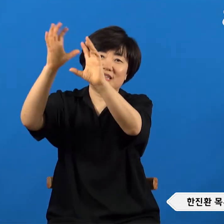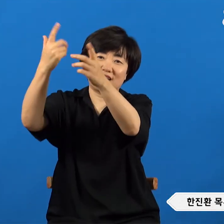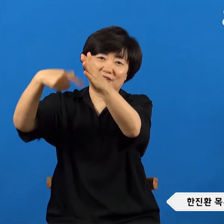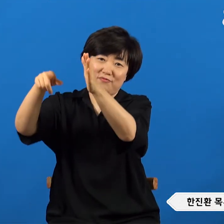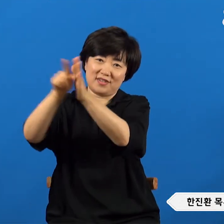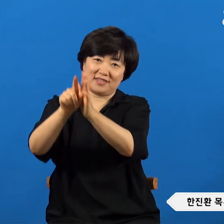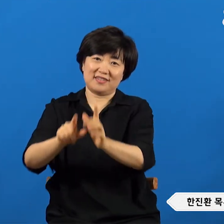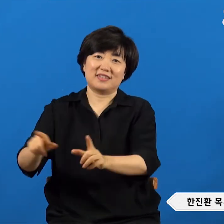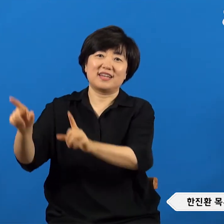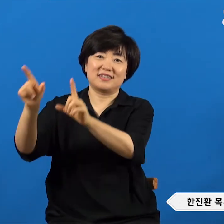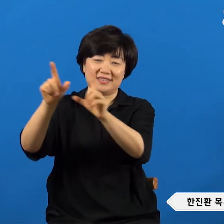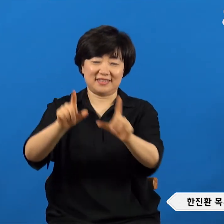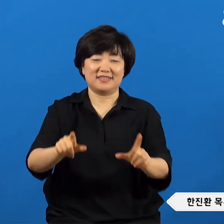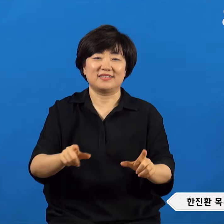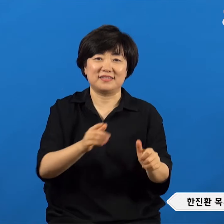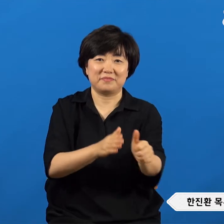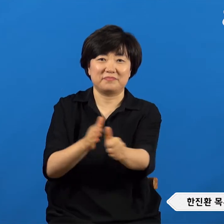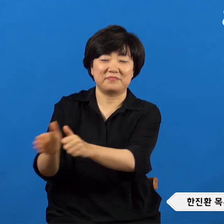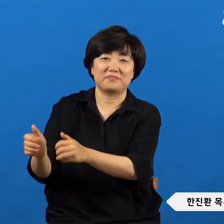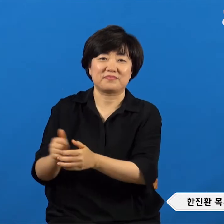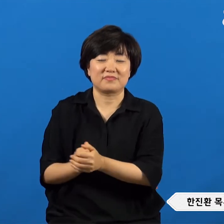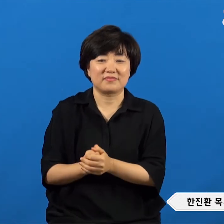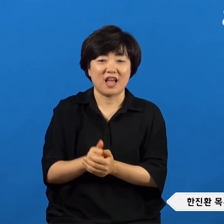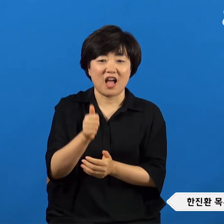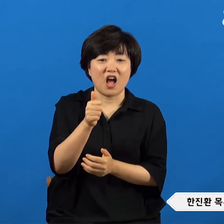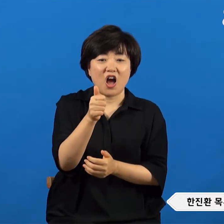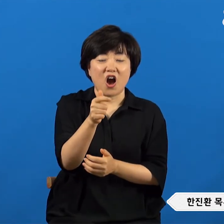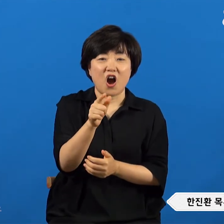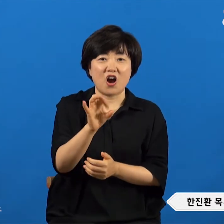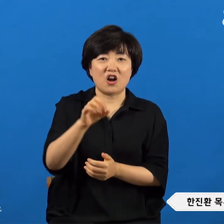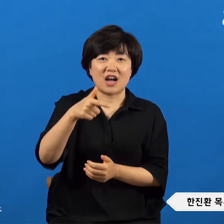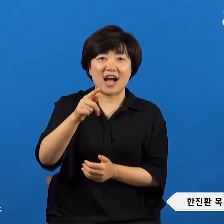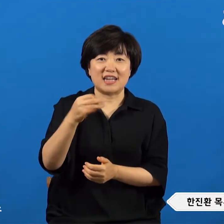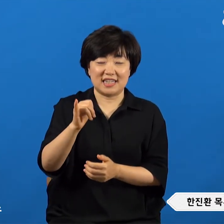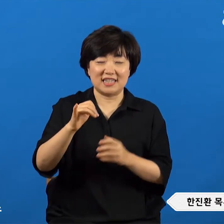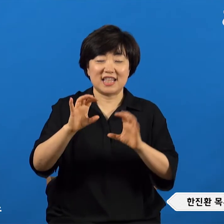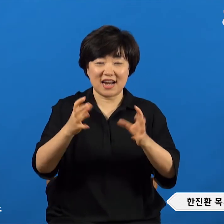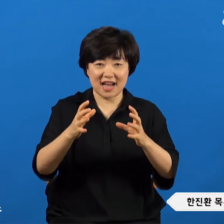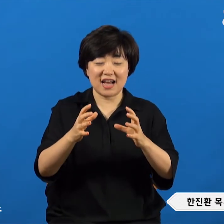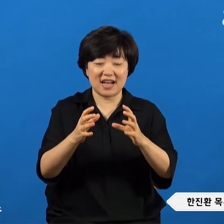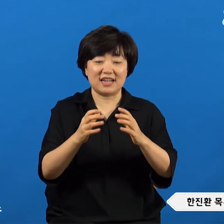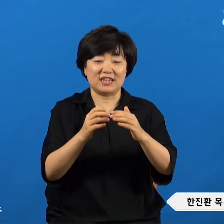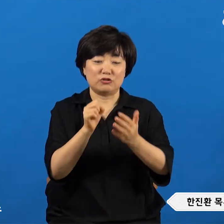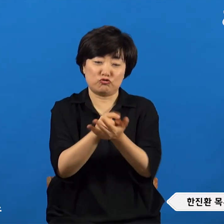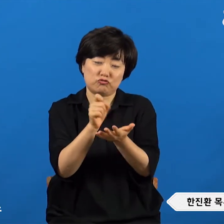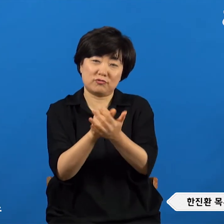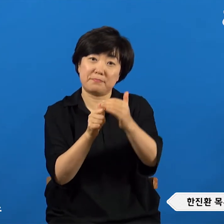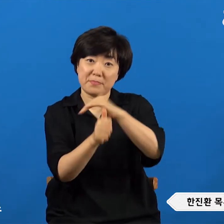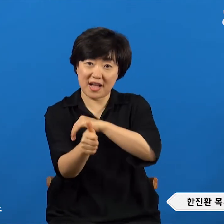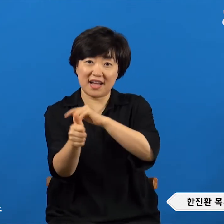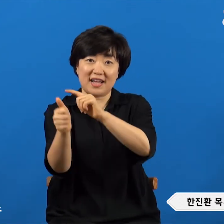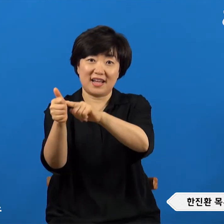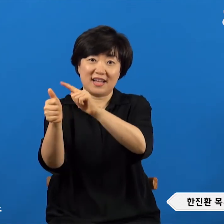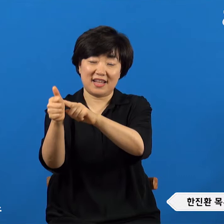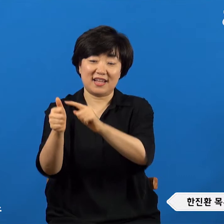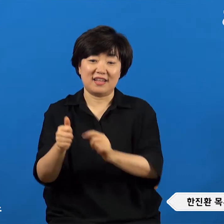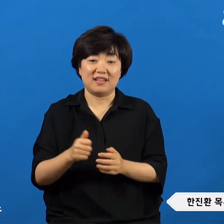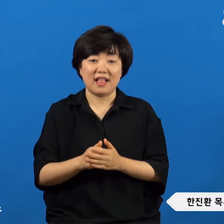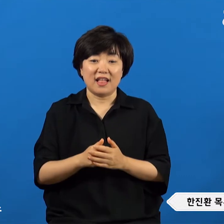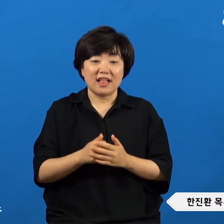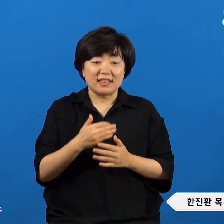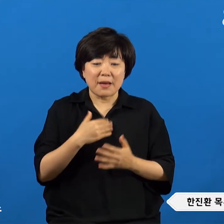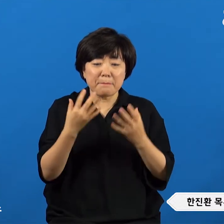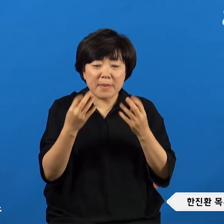사는 것입니다. 헝가리의 축구 영웅인 페렌츠 푸스카스는 이렇게 말했습니다. 나는